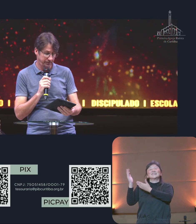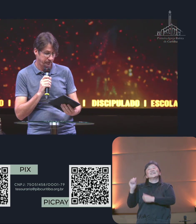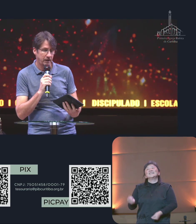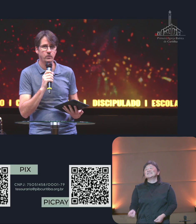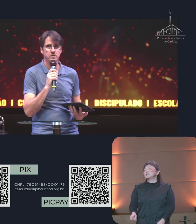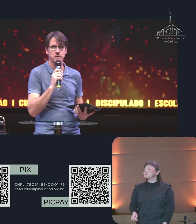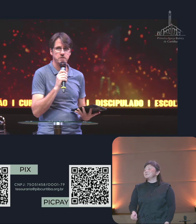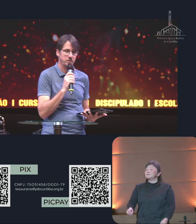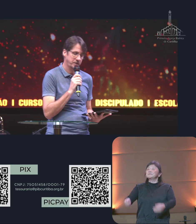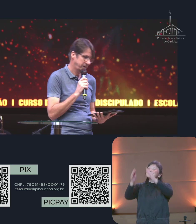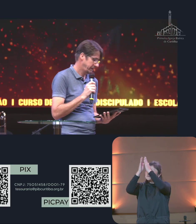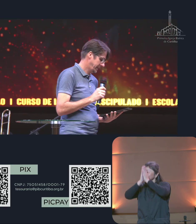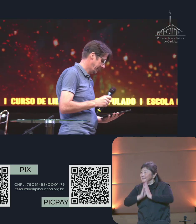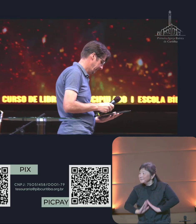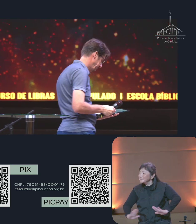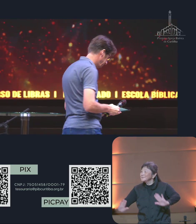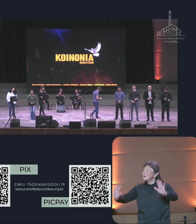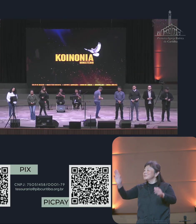tesouraria@pibcuritiba.com.br. Adoremos ao Senhor.